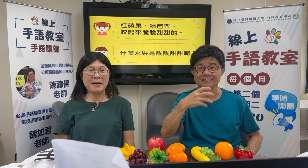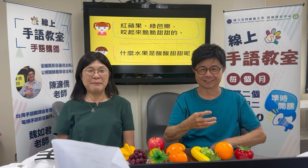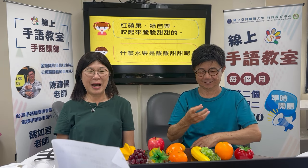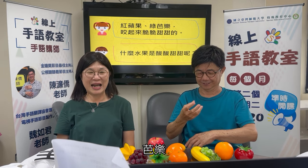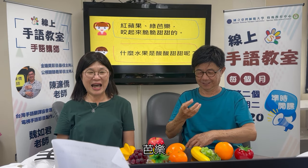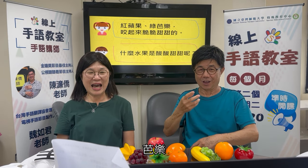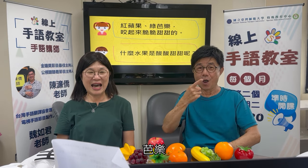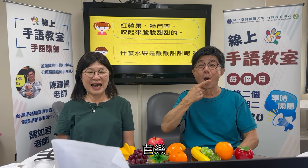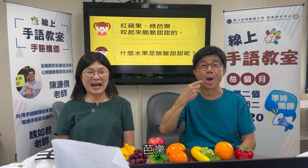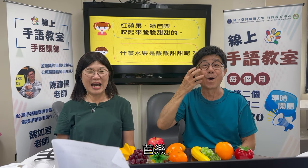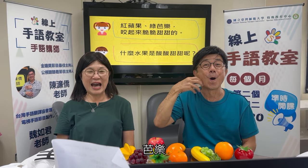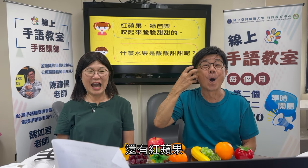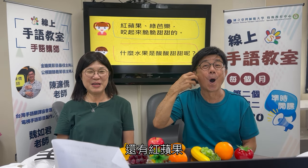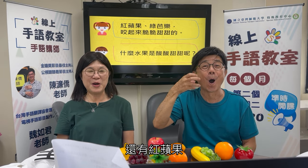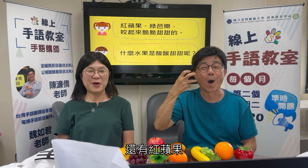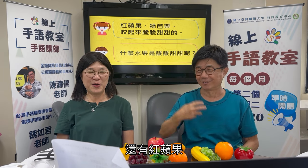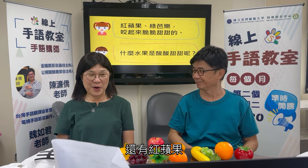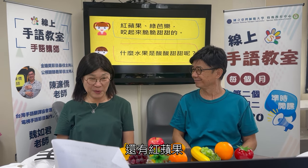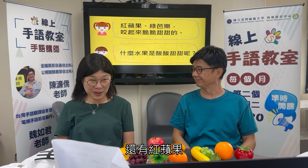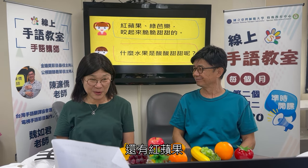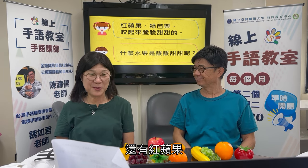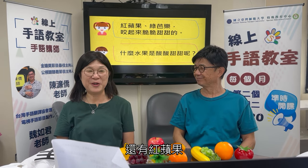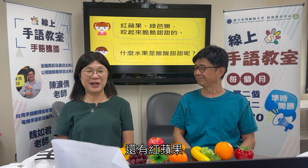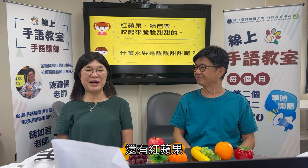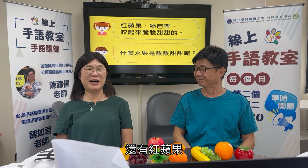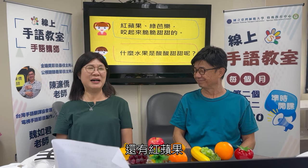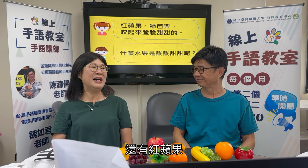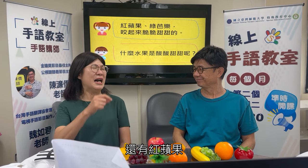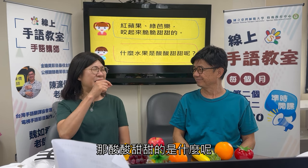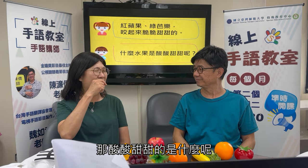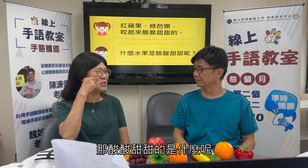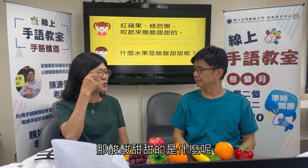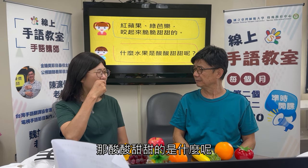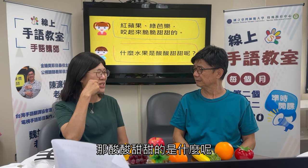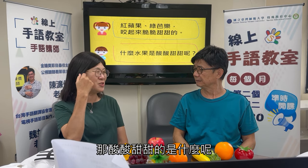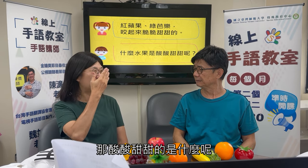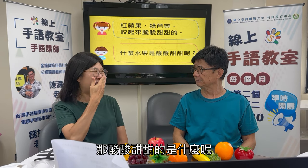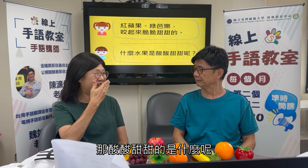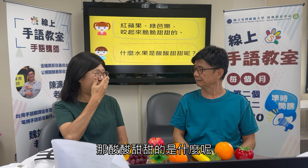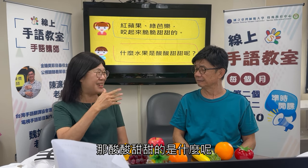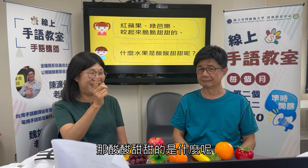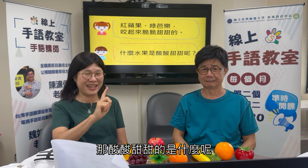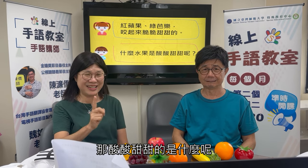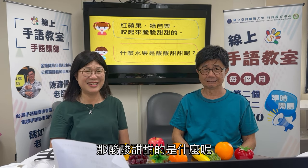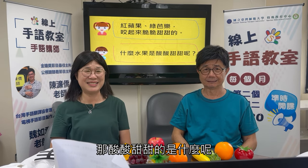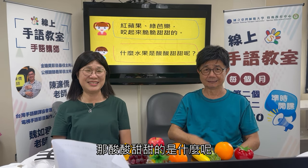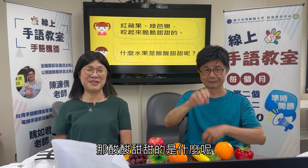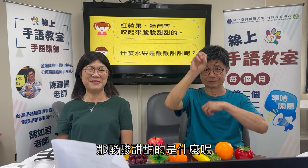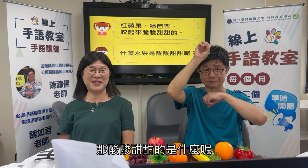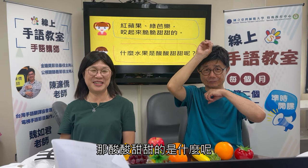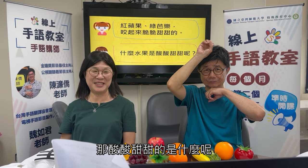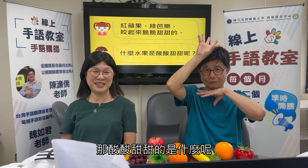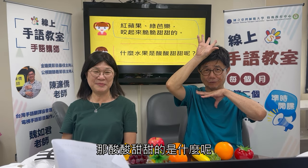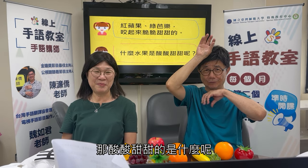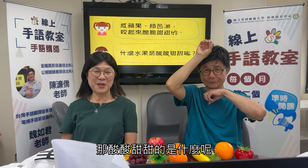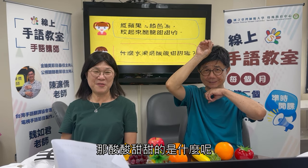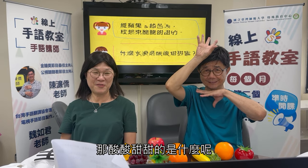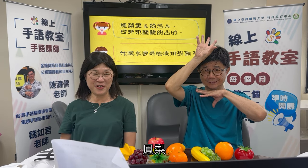芭乐，还有红苹果。那酸酸甜甜的是什么呢？凤